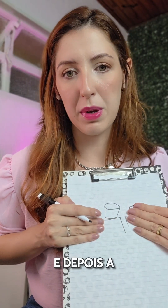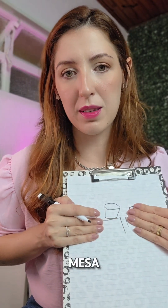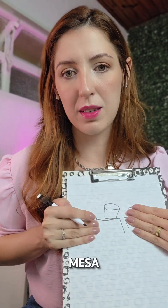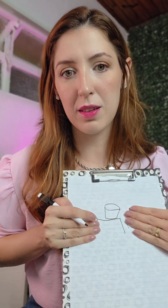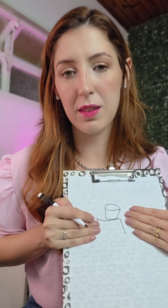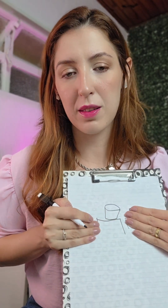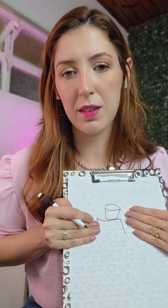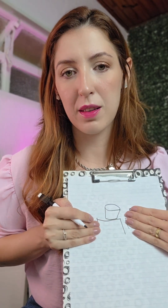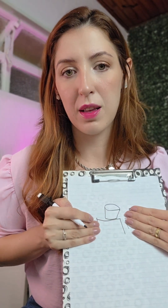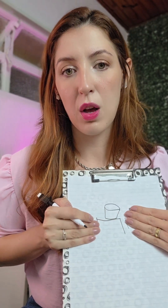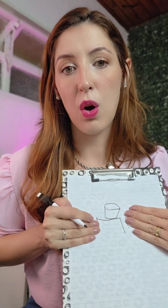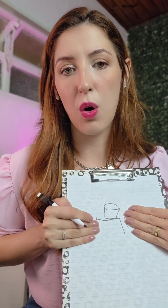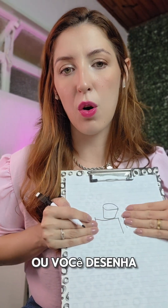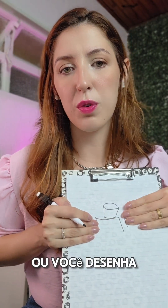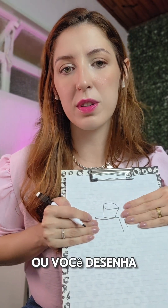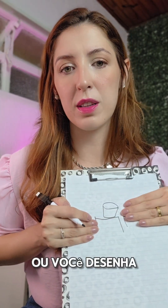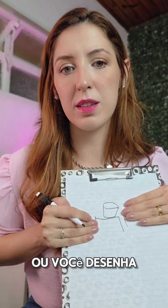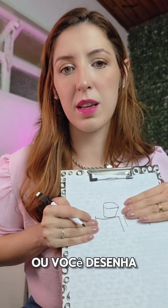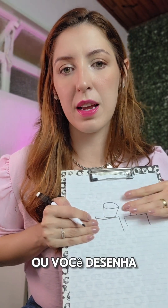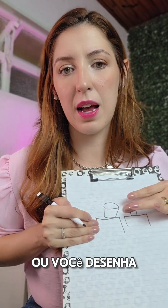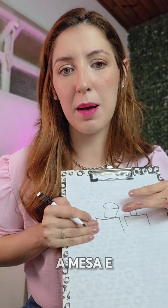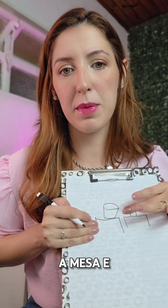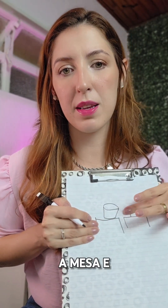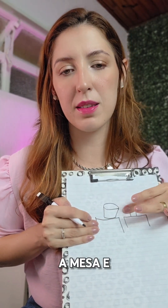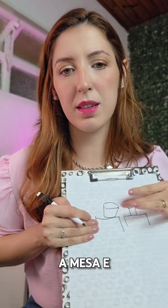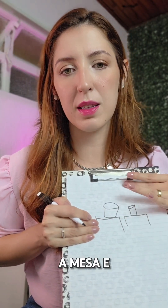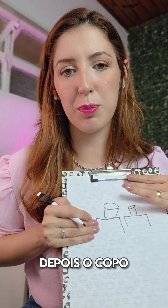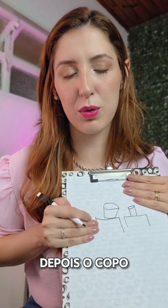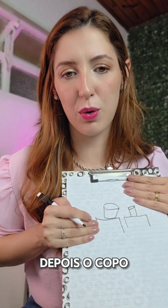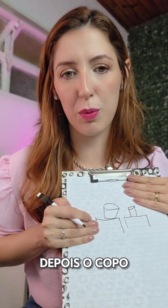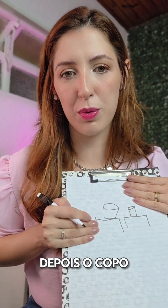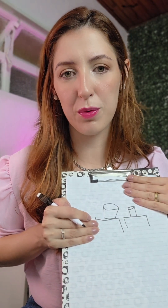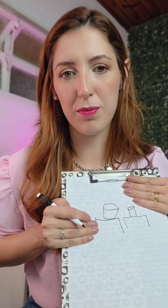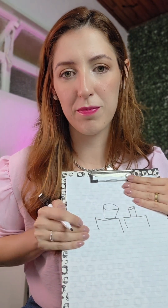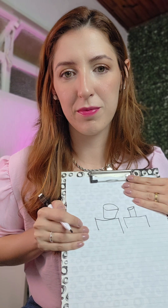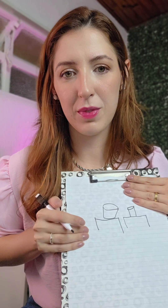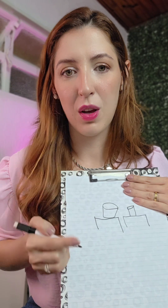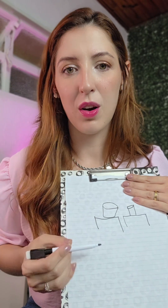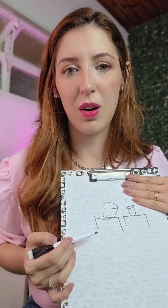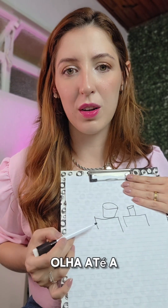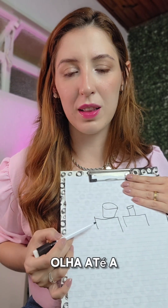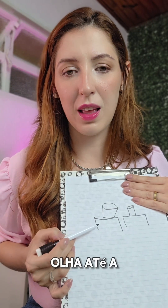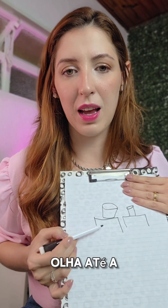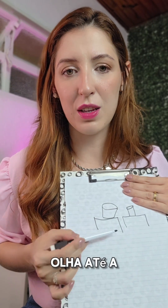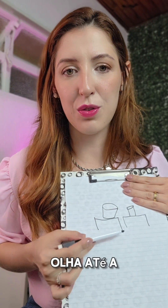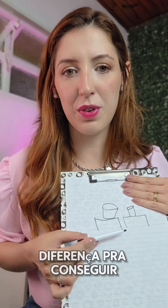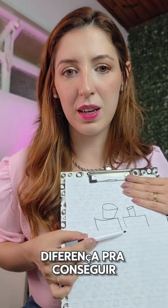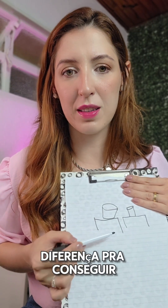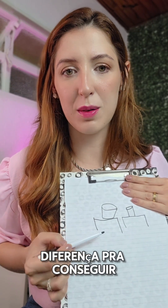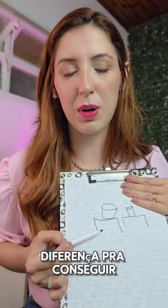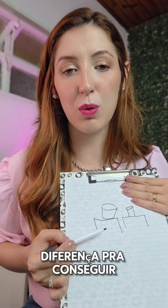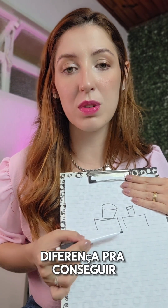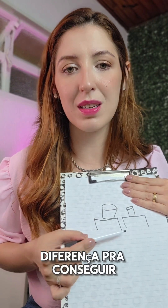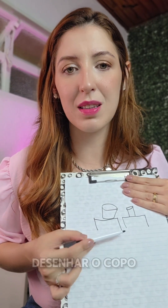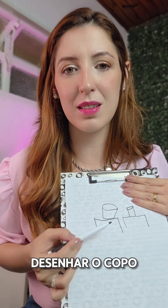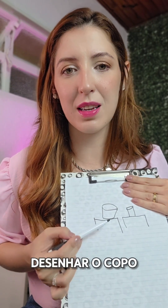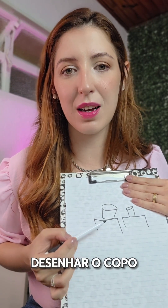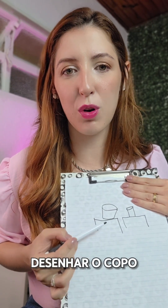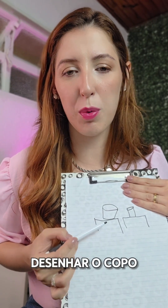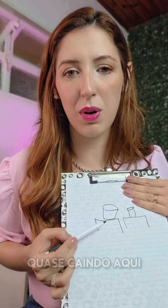mesa? Ou você desenha a mesa e depois o copo? Olha até a diferença para conseguir desenhar. O copo quase